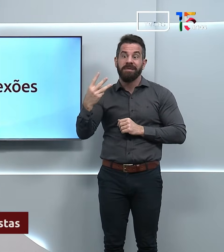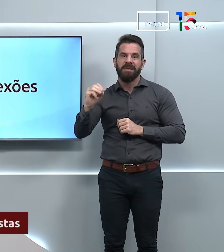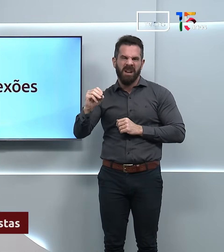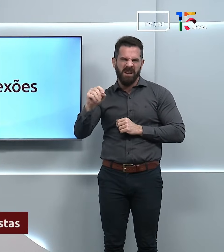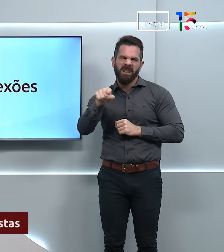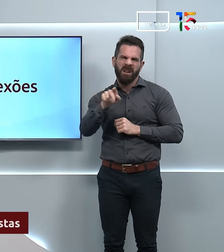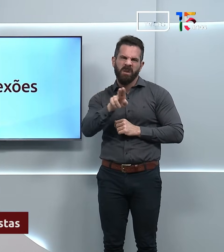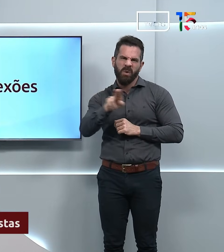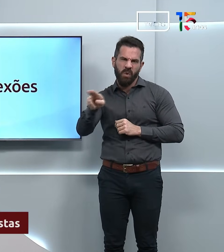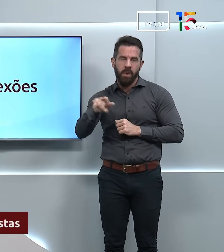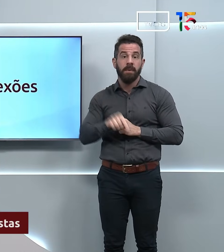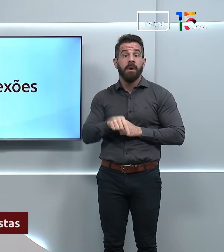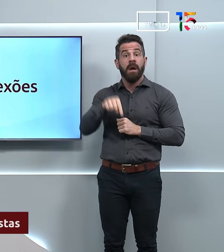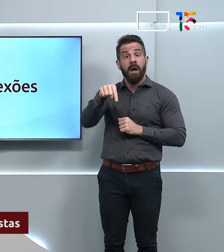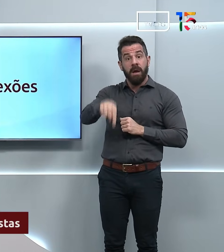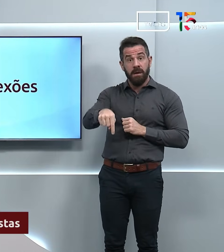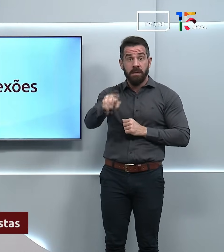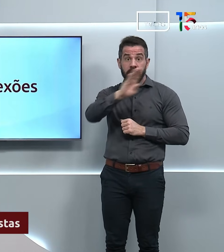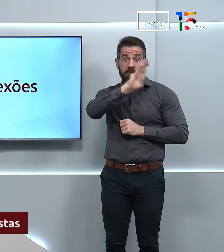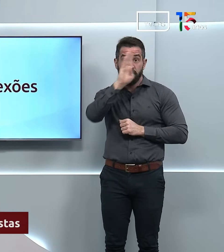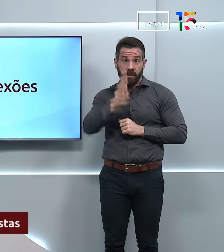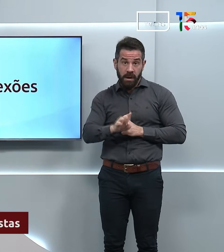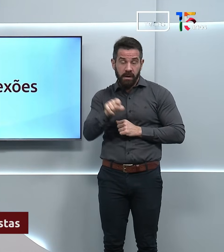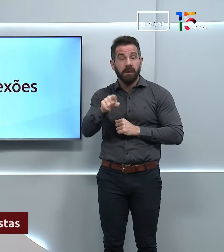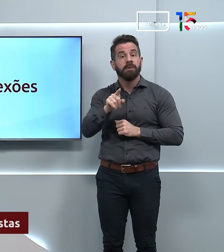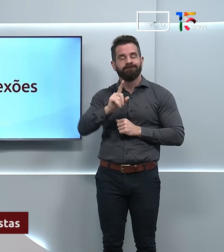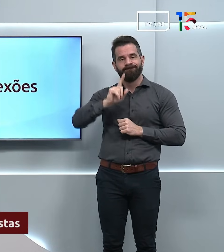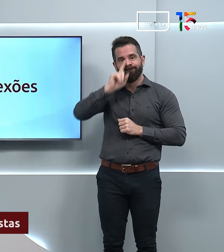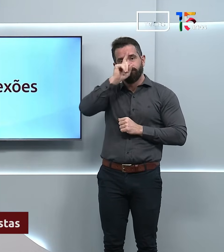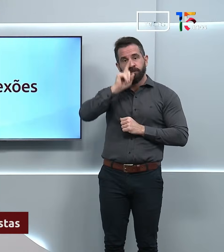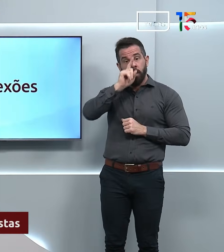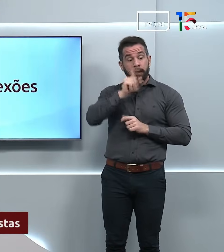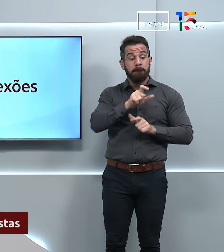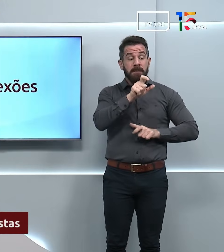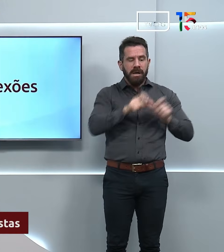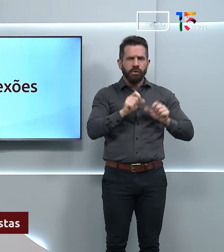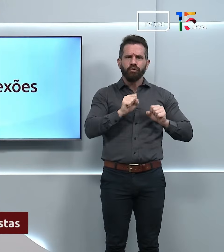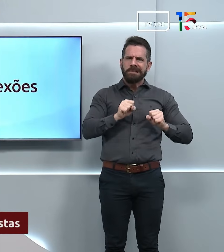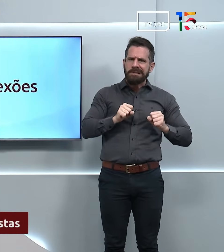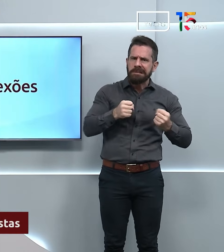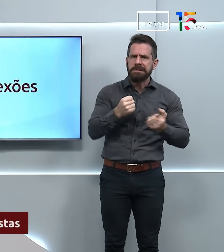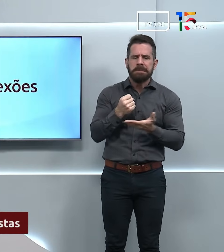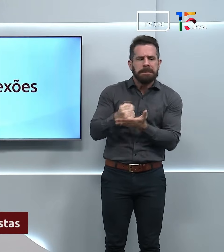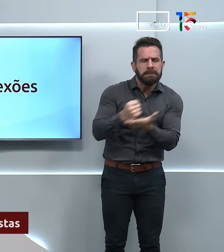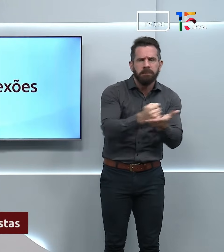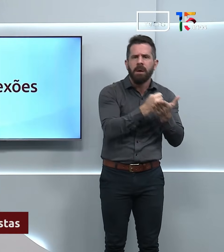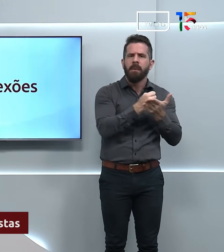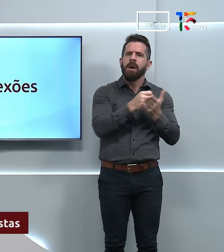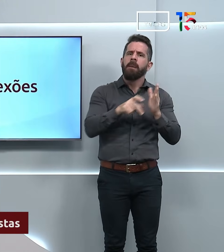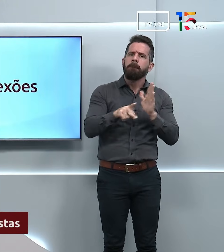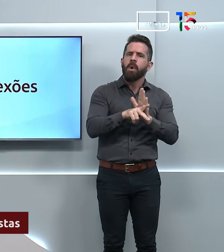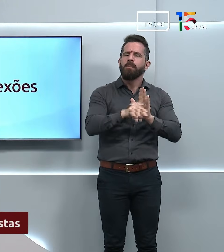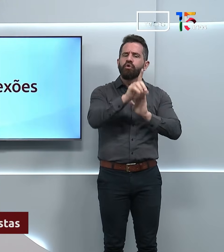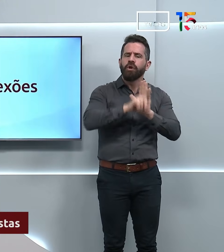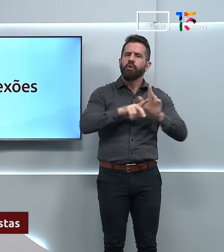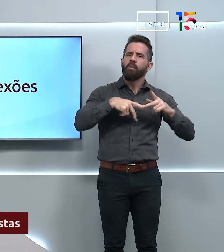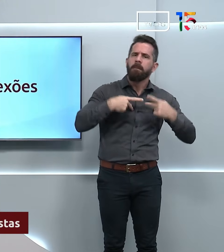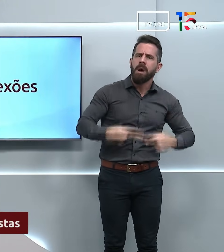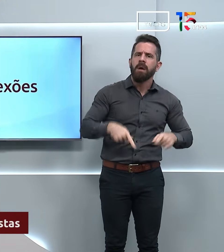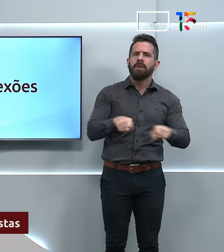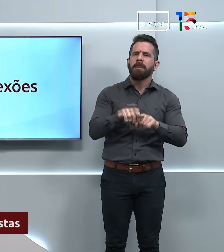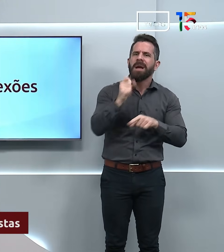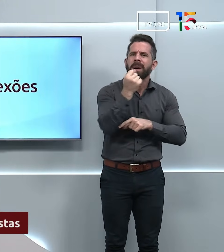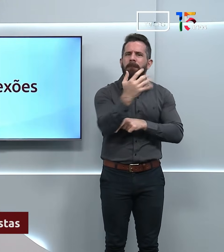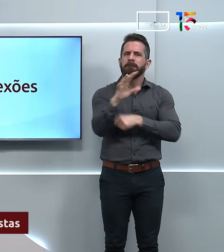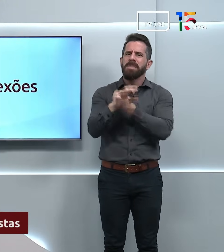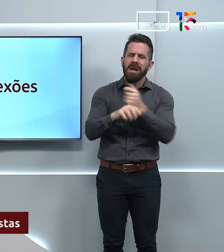continua perigoso para os defensores de direitos humanos e do meio ambiente. Entre 2023 e